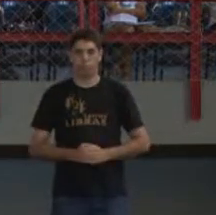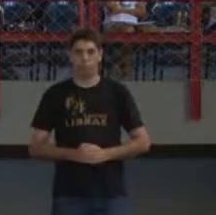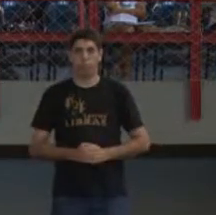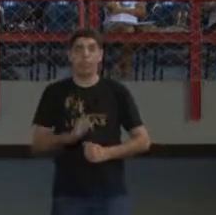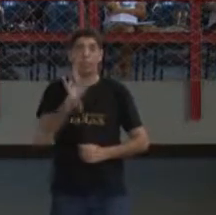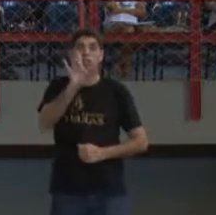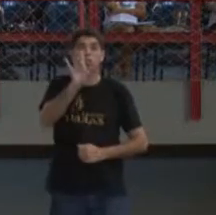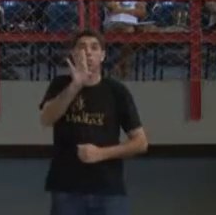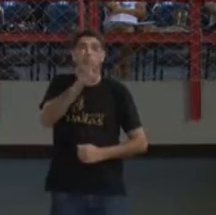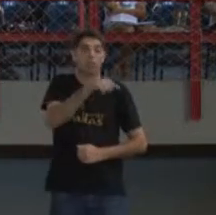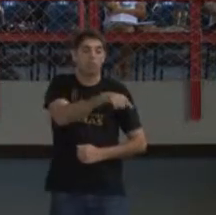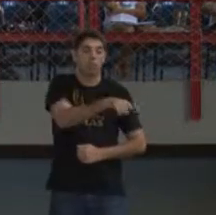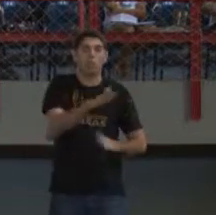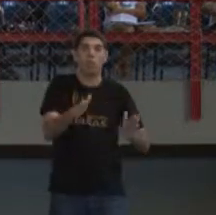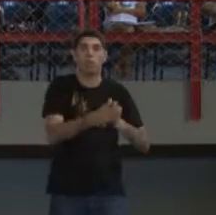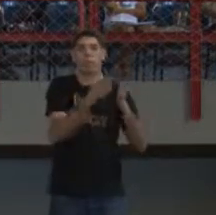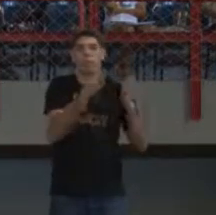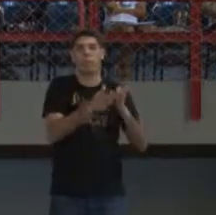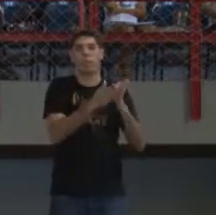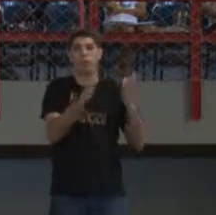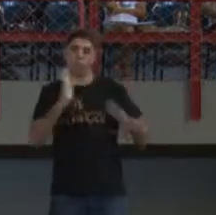aos mais pobres.